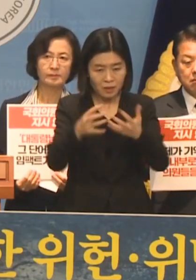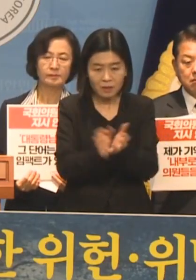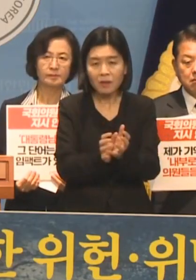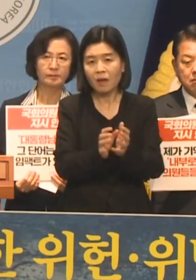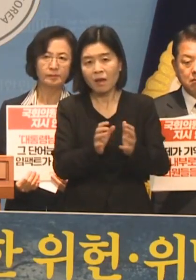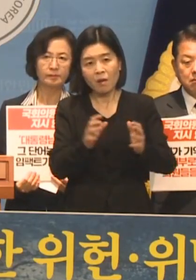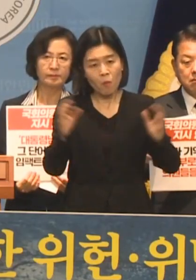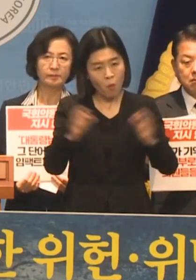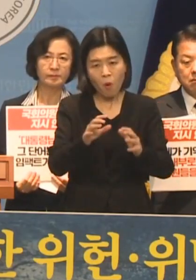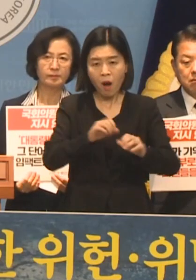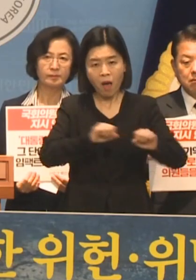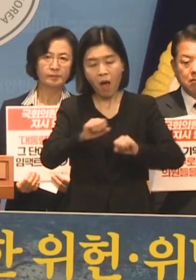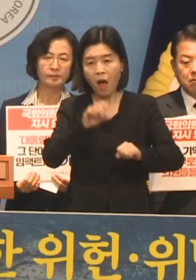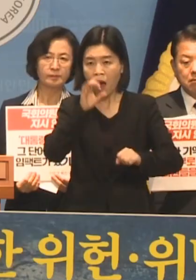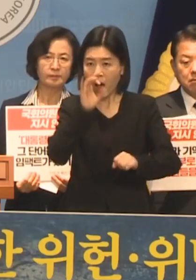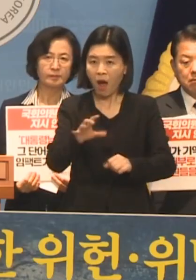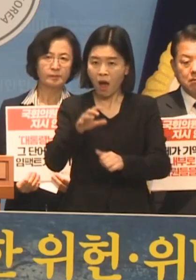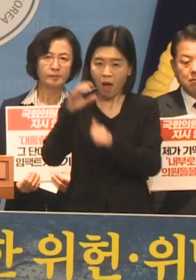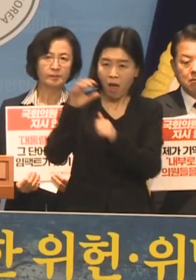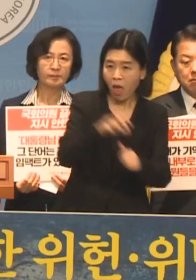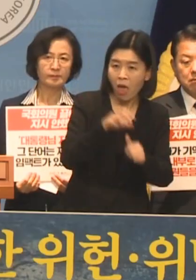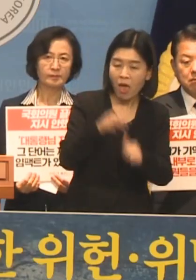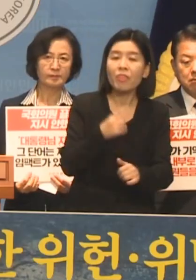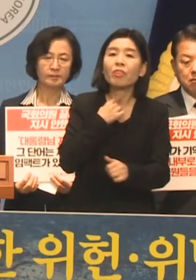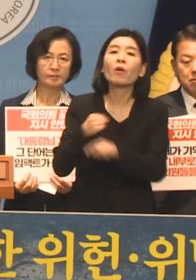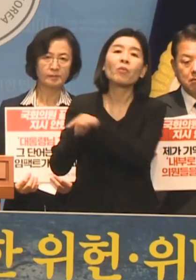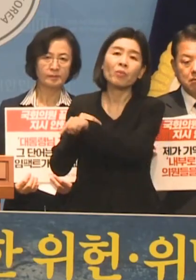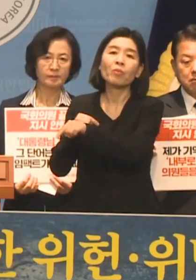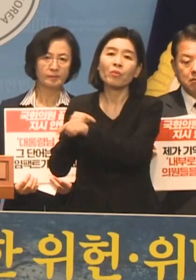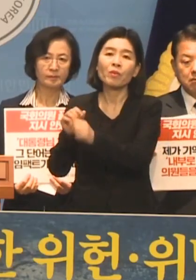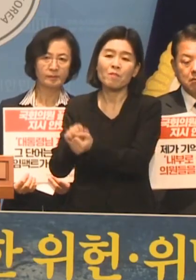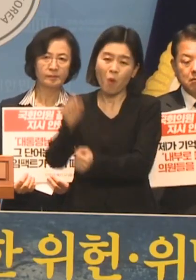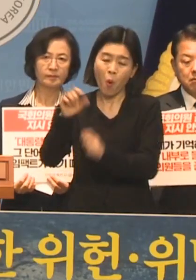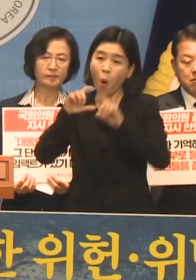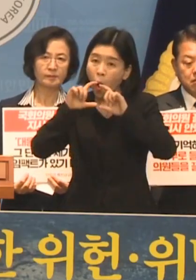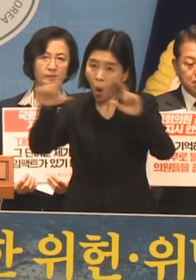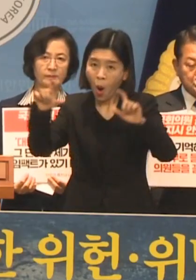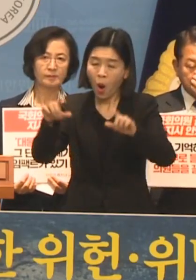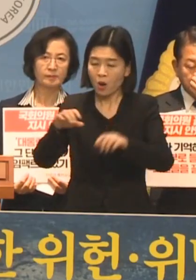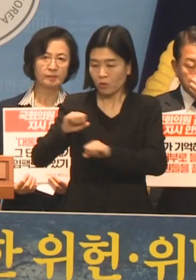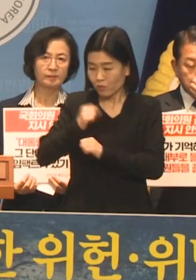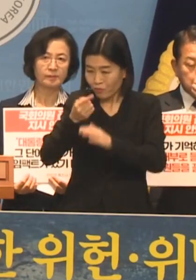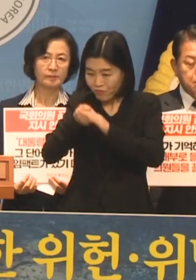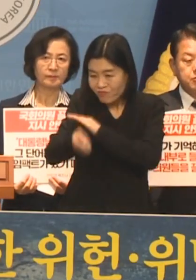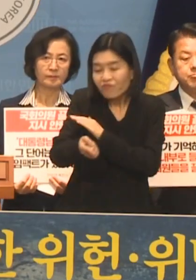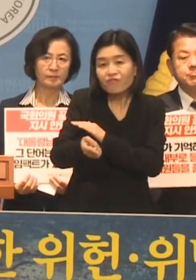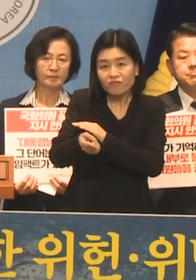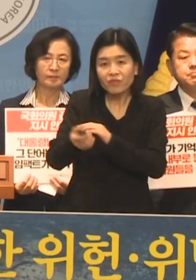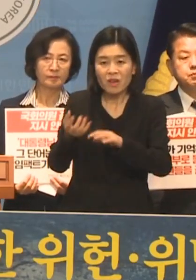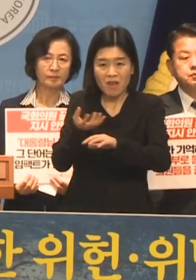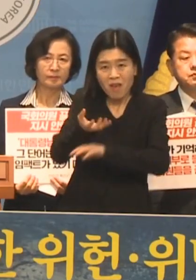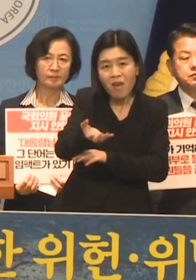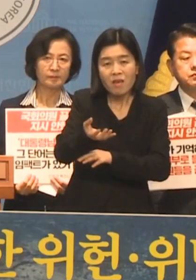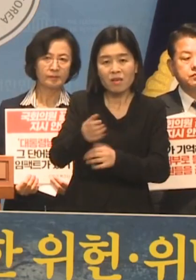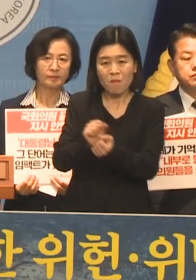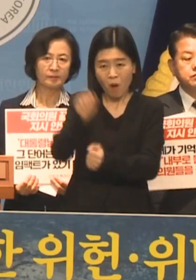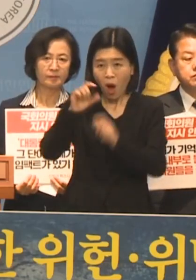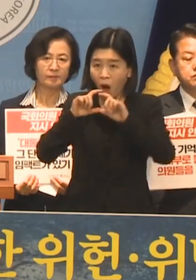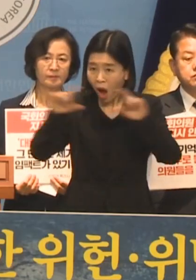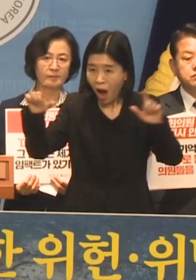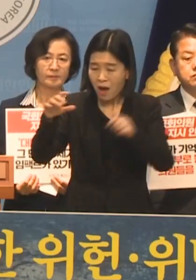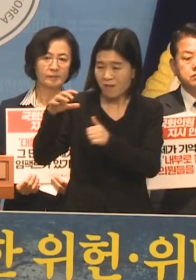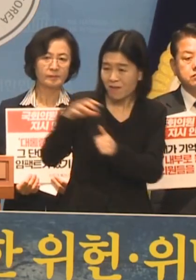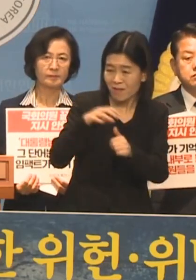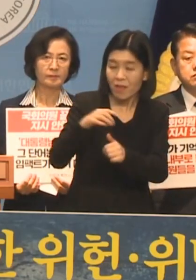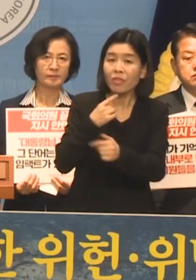시위 등 일절 행동을 금한다. 계엄의 밤 전국으로 퍼진 포령 1호의 무도함을